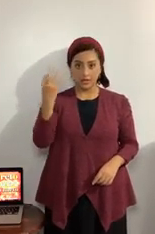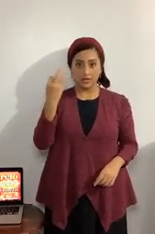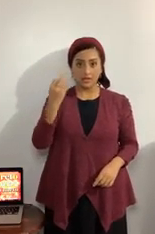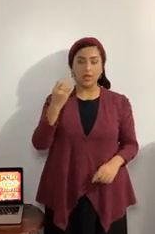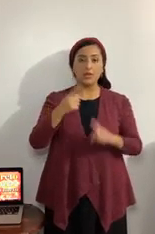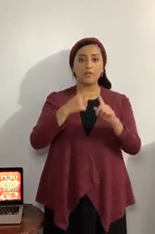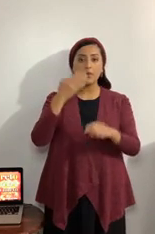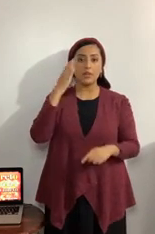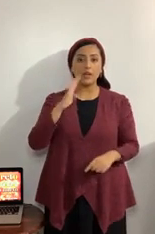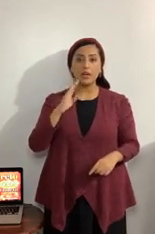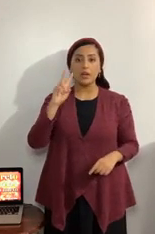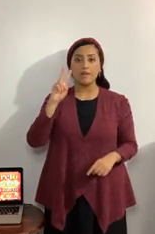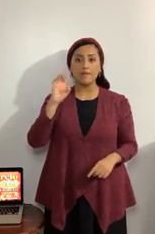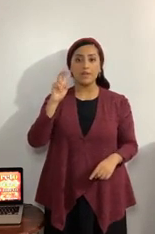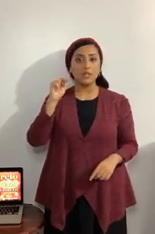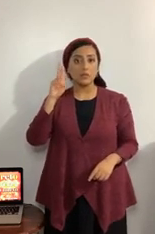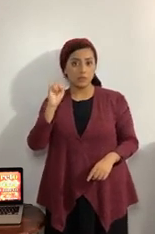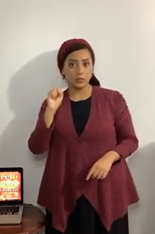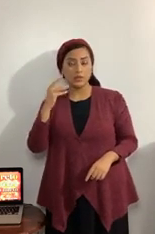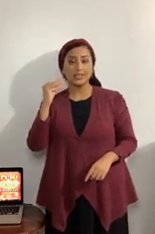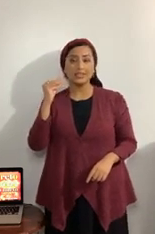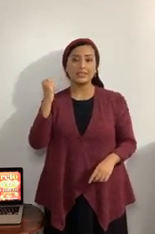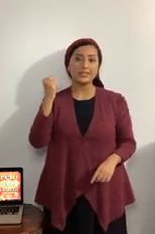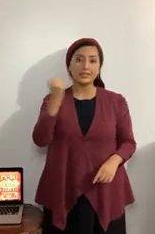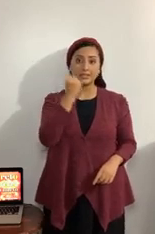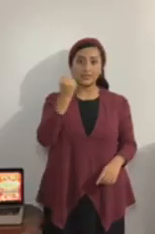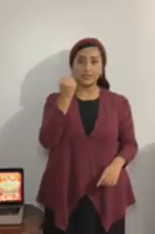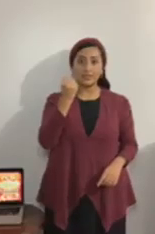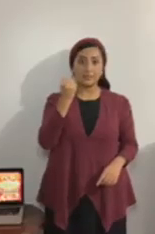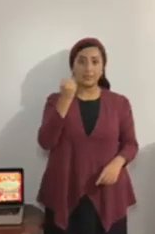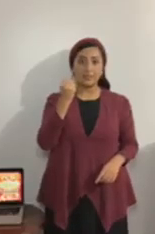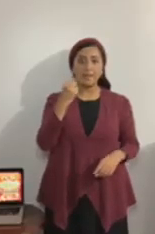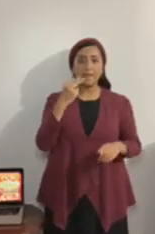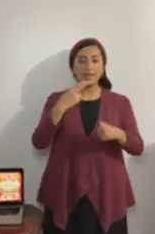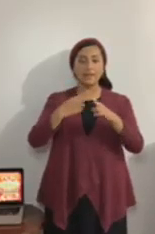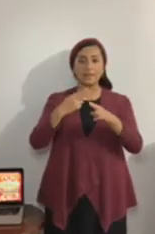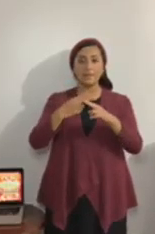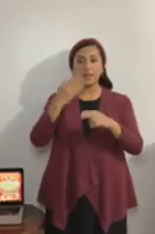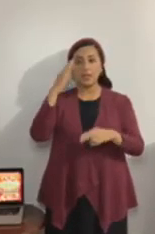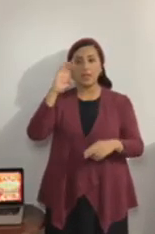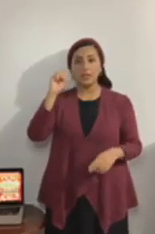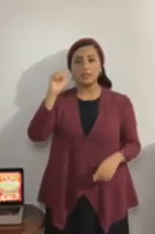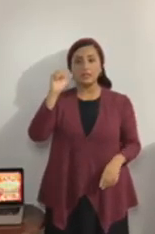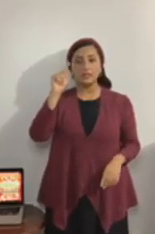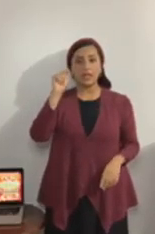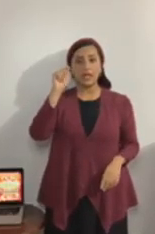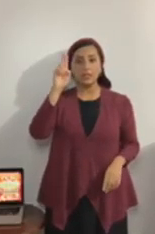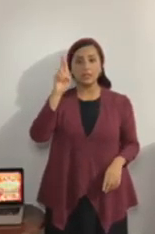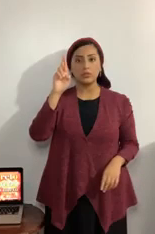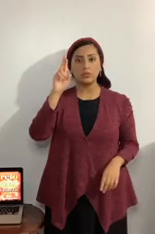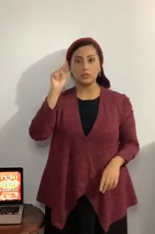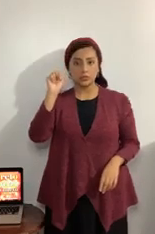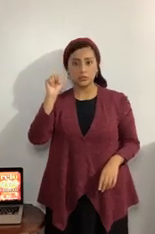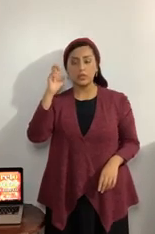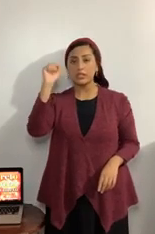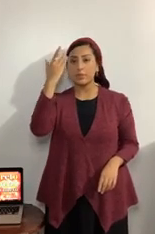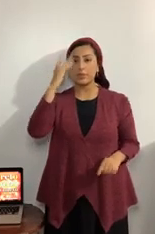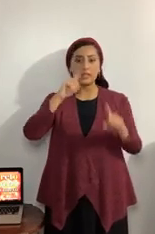salió viernes. Y Saturno, de ahí salió sábado. El Shabbat no tiene nada que ver con esta porquería del